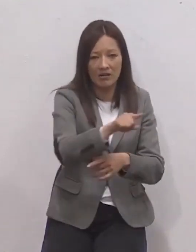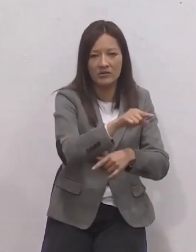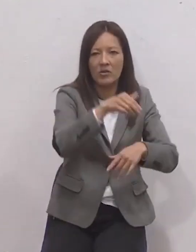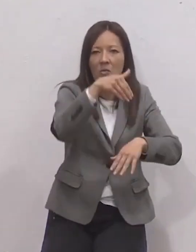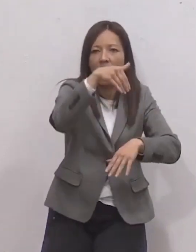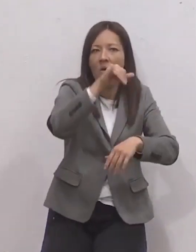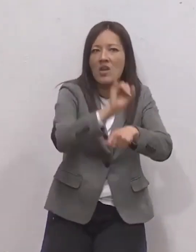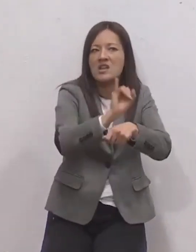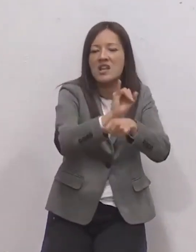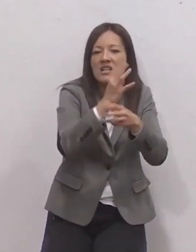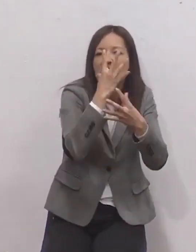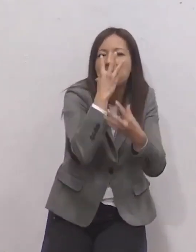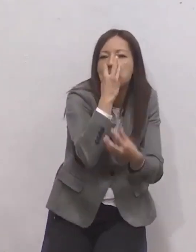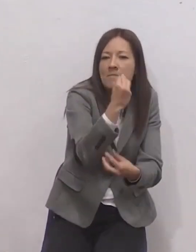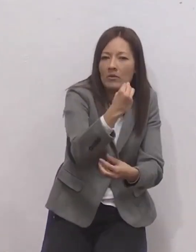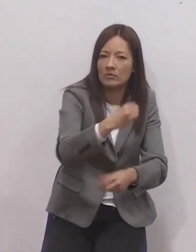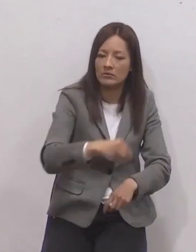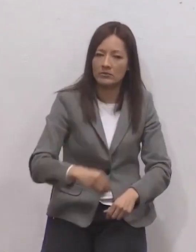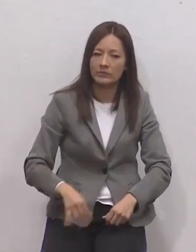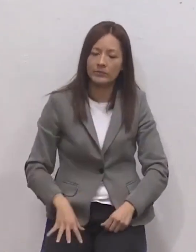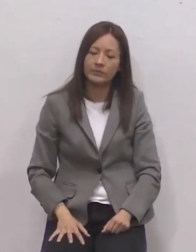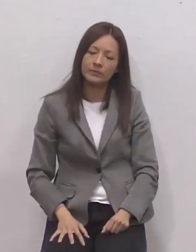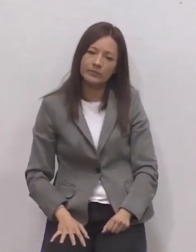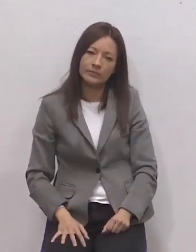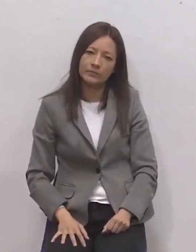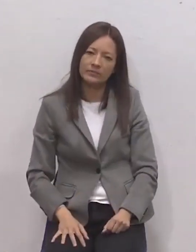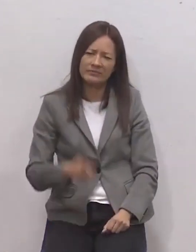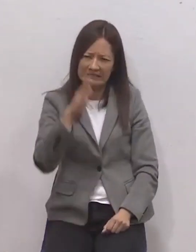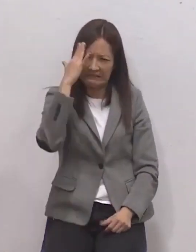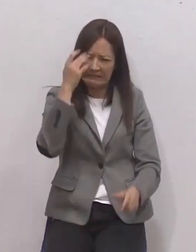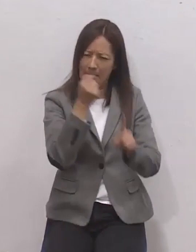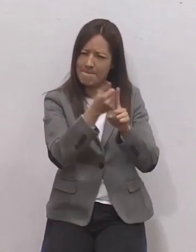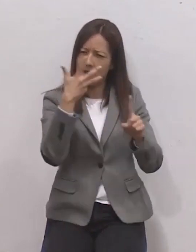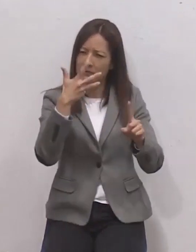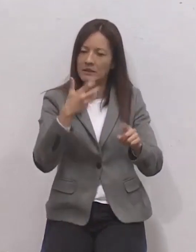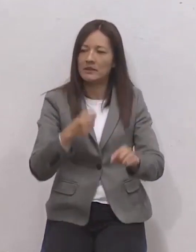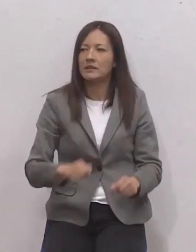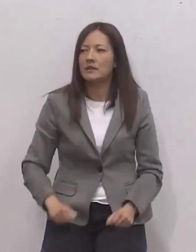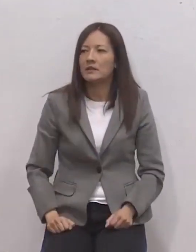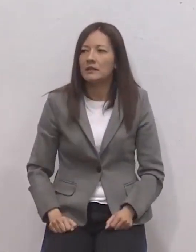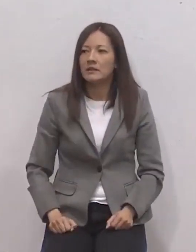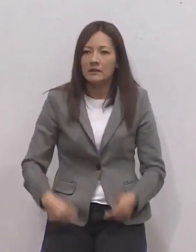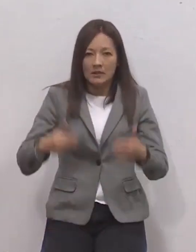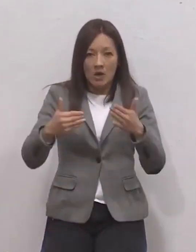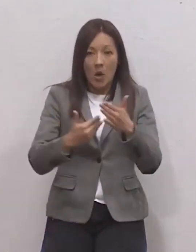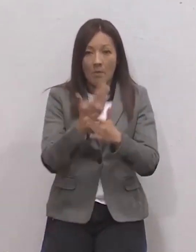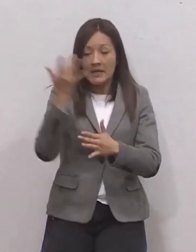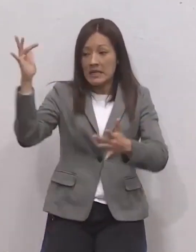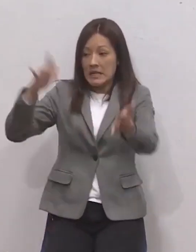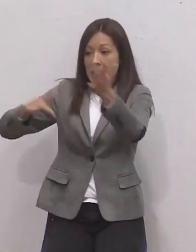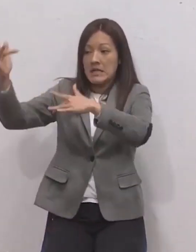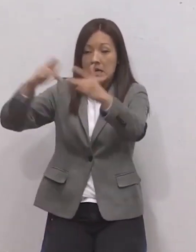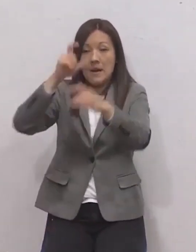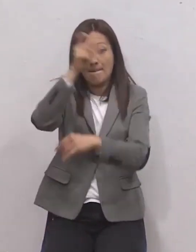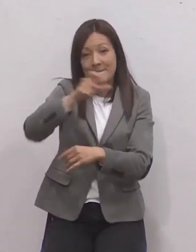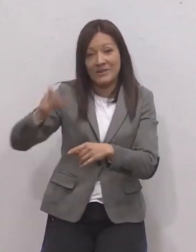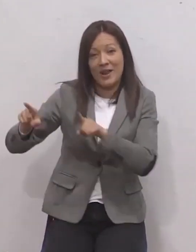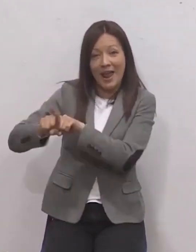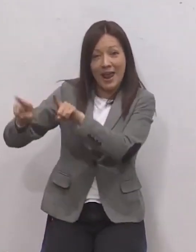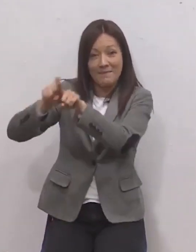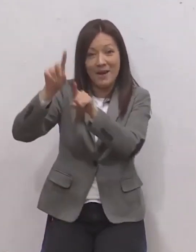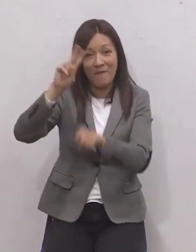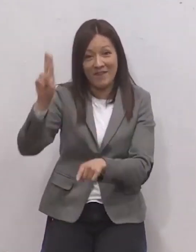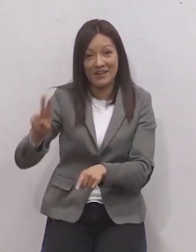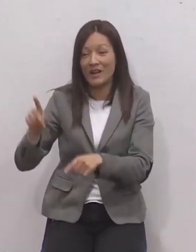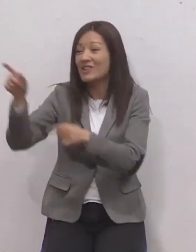sea, reunión de malvados. ¿Sabe que a mí me impactó que empezaron a venir los hermanos venezolanos? Ellos limpian